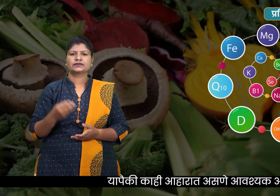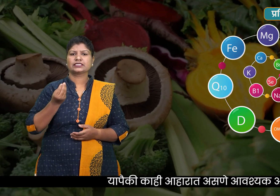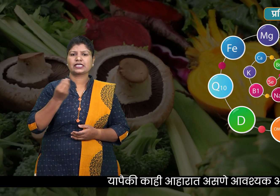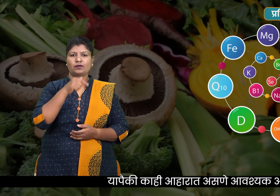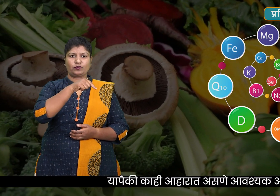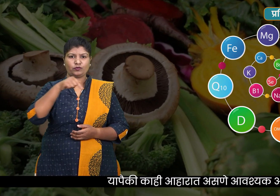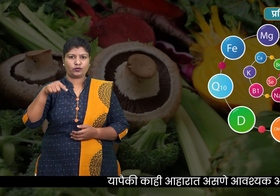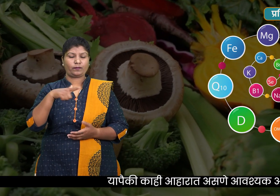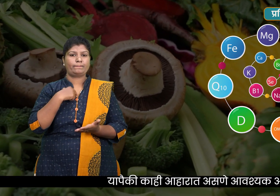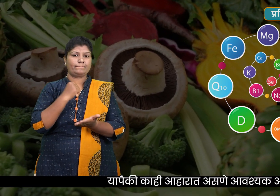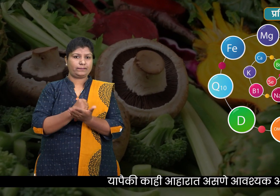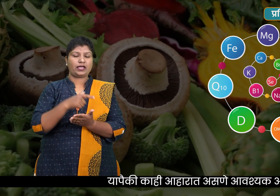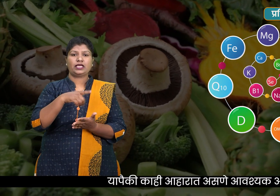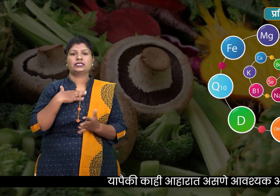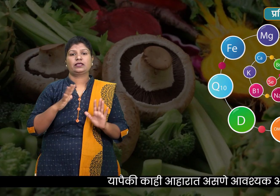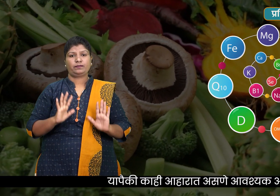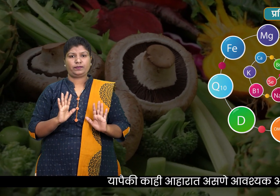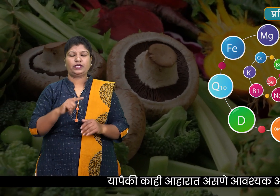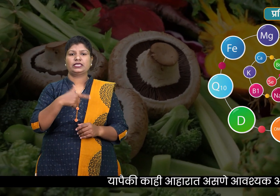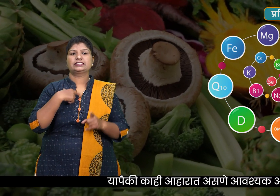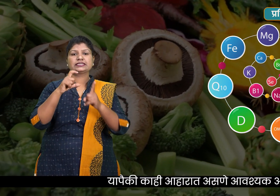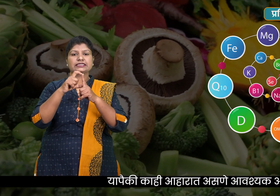यांपैकी काही आहारात असणे आवश्यक आहे,